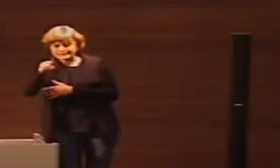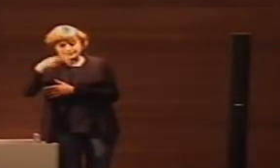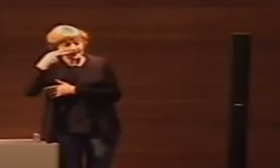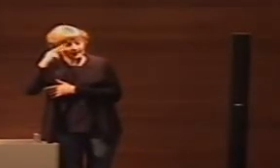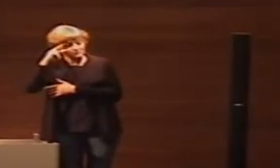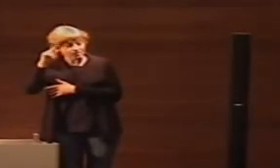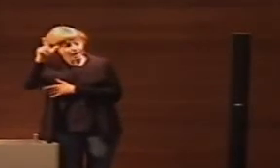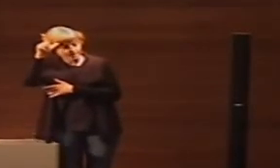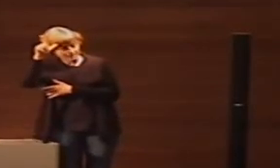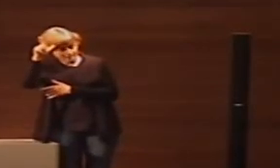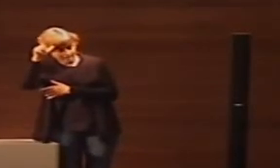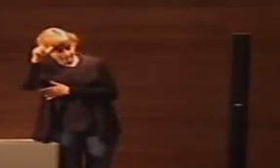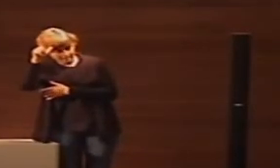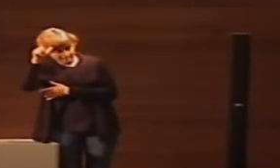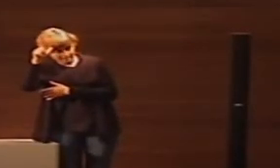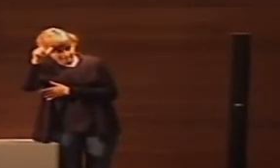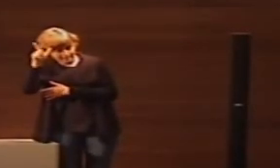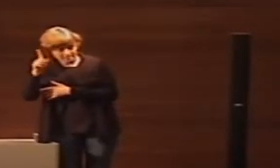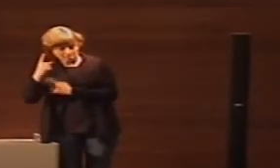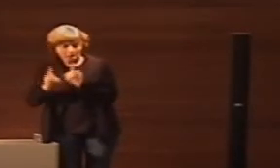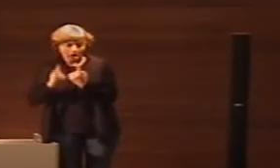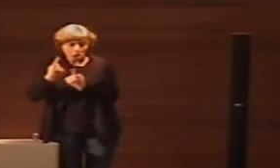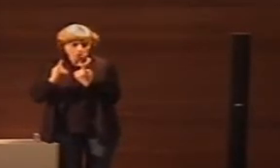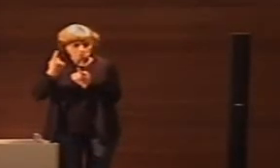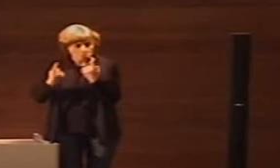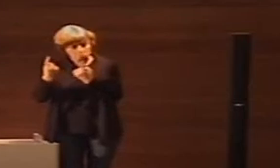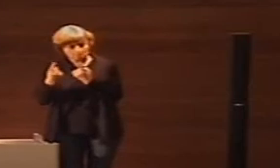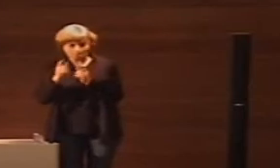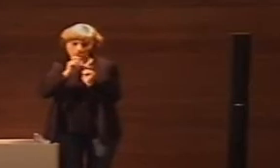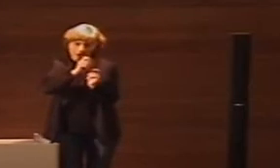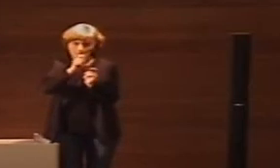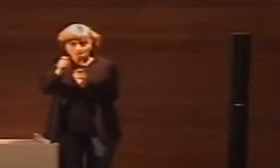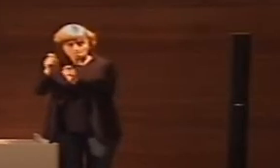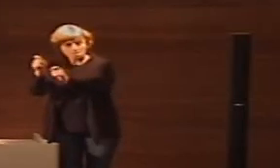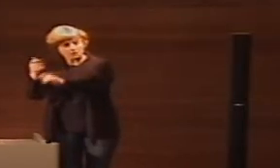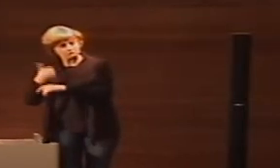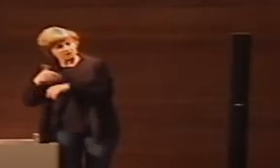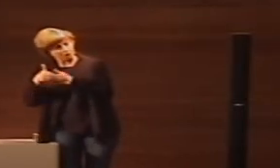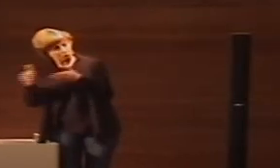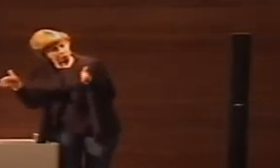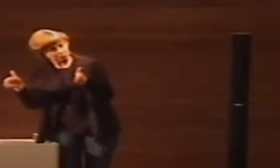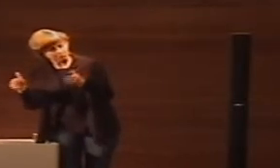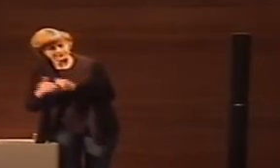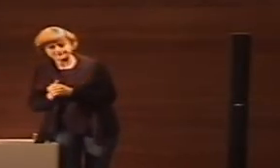número aún reducido de relativamente reducido de experiencias.